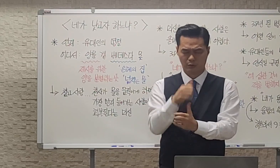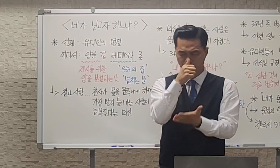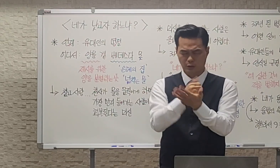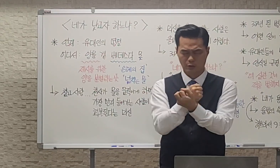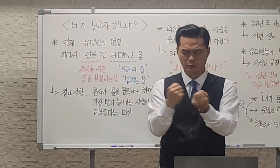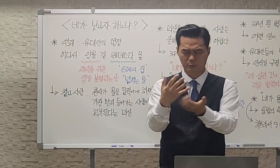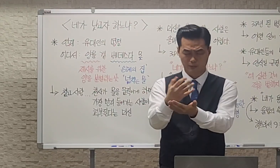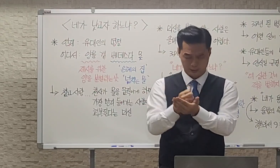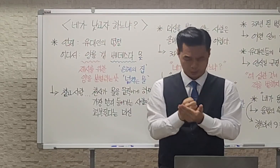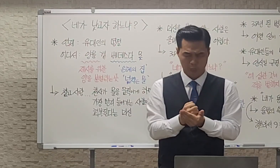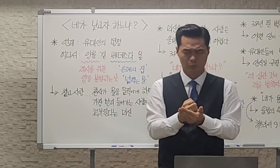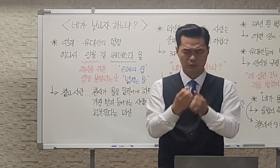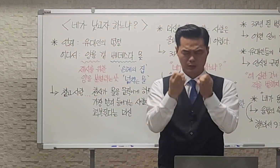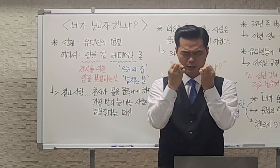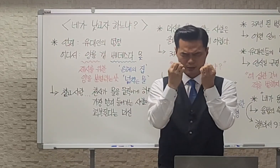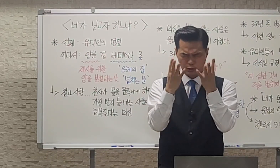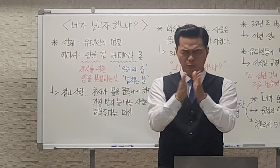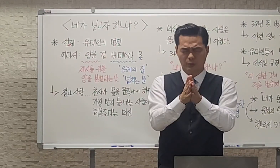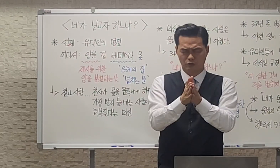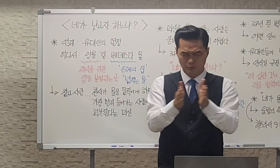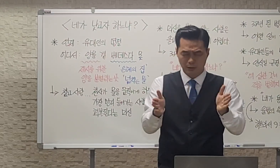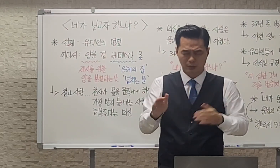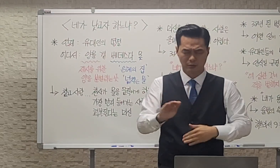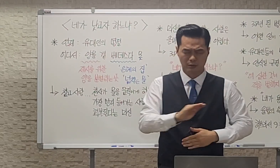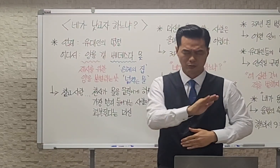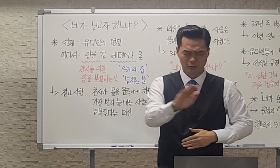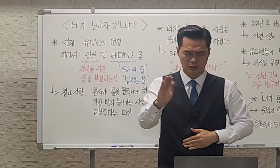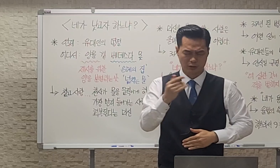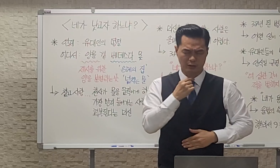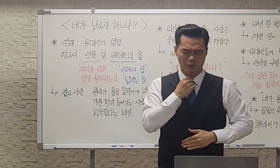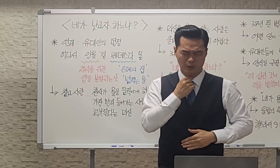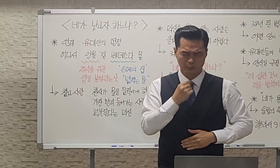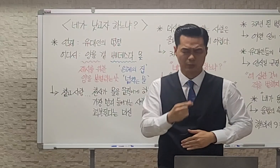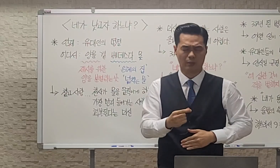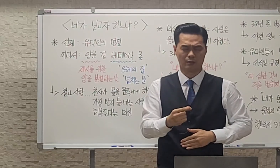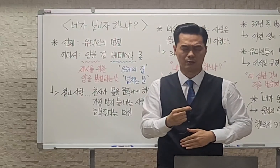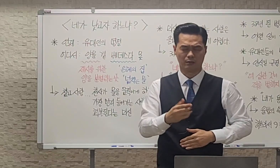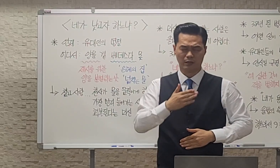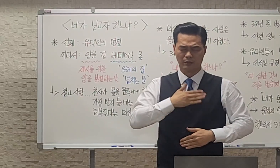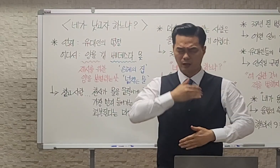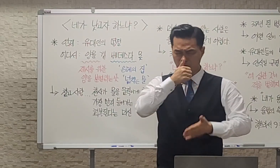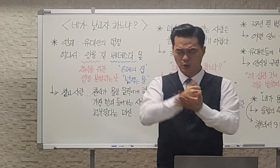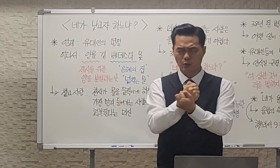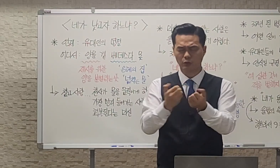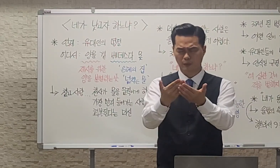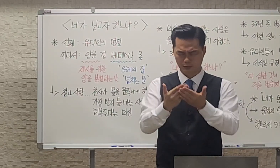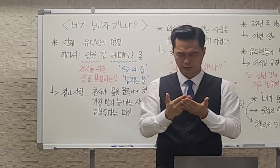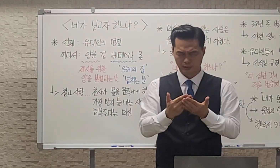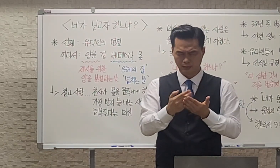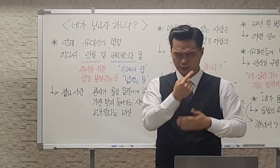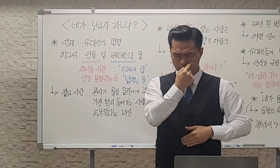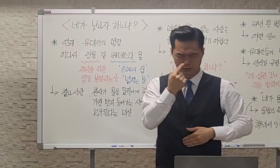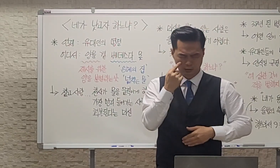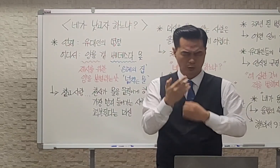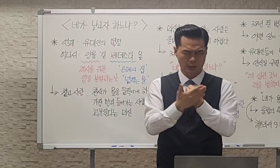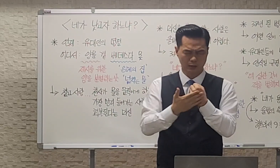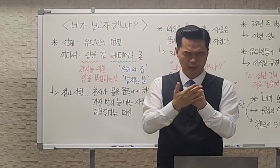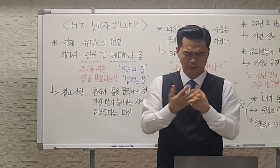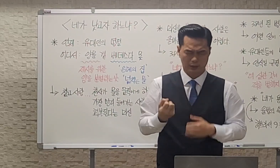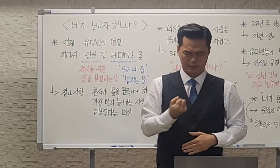죄 용서함을 받고 새롭게 출발하는 우리가 되기를 원합니다. 내가 죄 용서받은 그 증거와 은혜들을